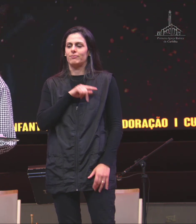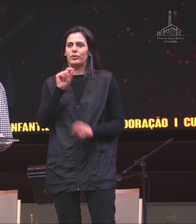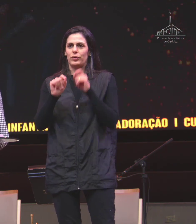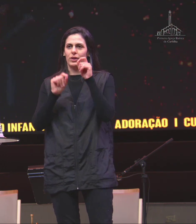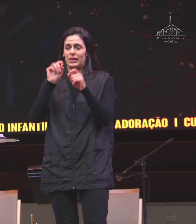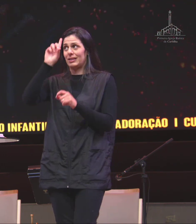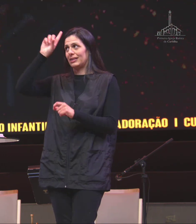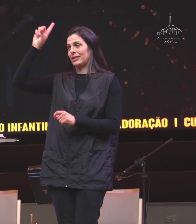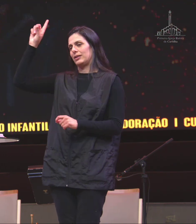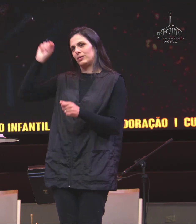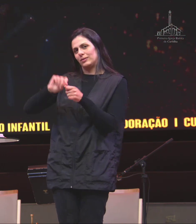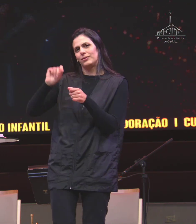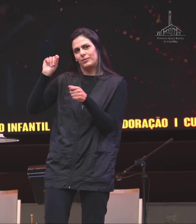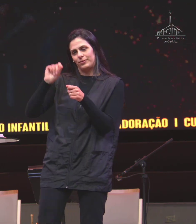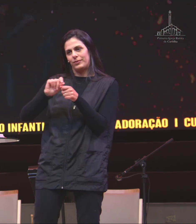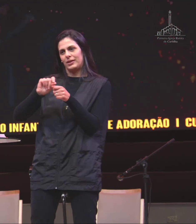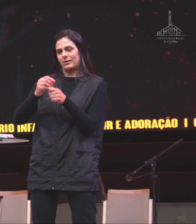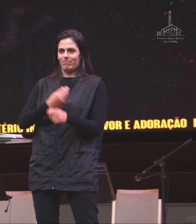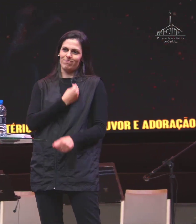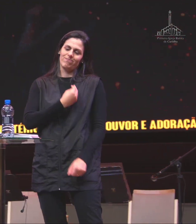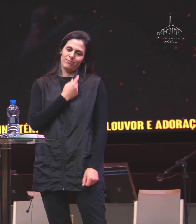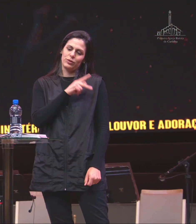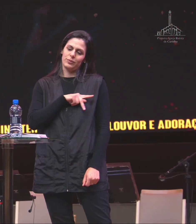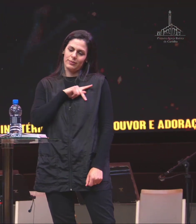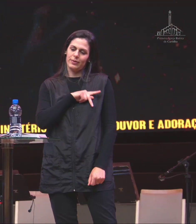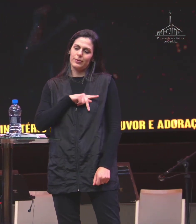tanto que meu livro é feito de histórias.